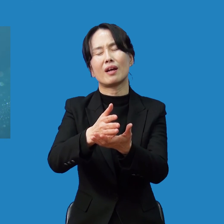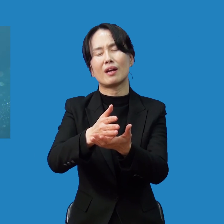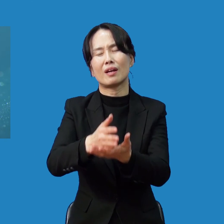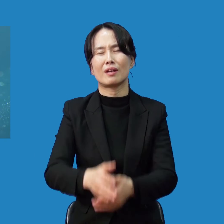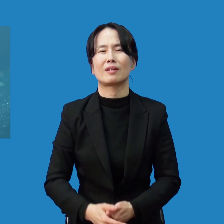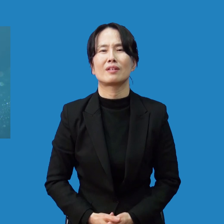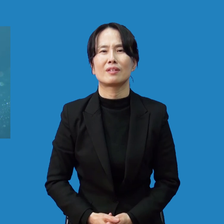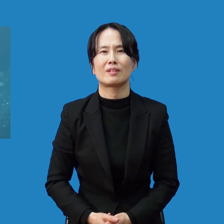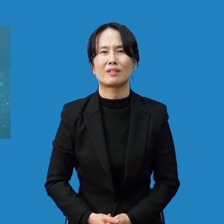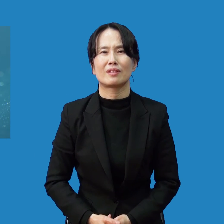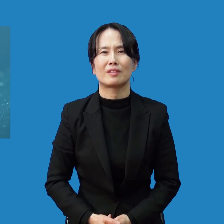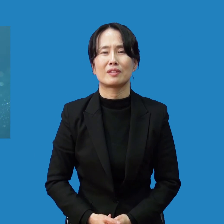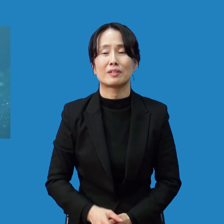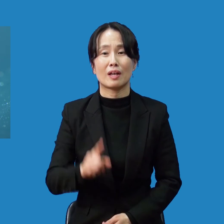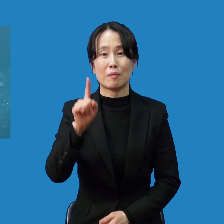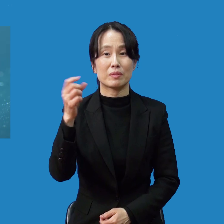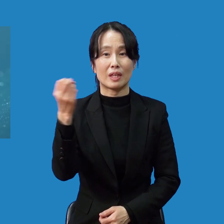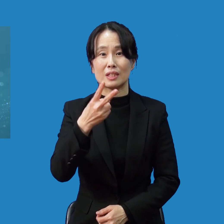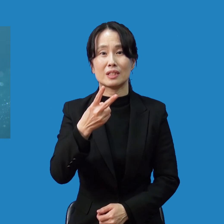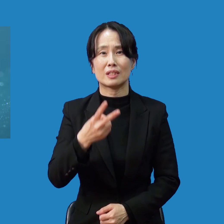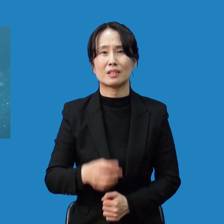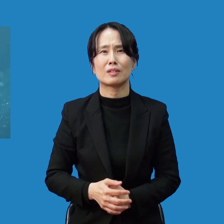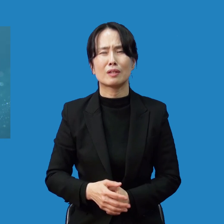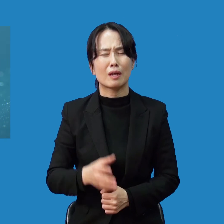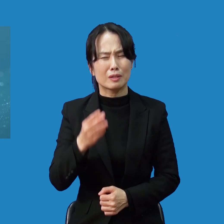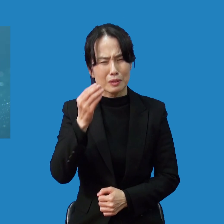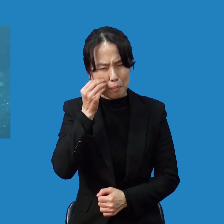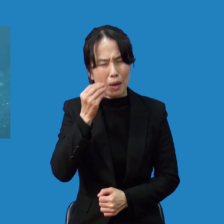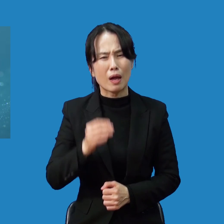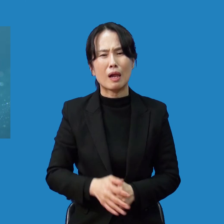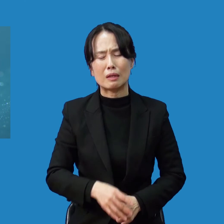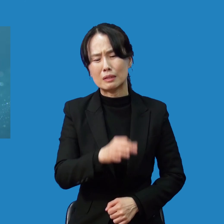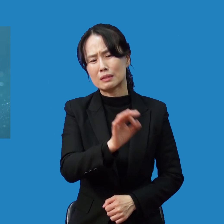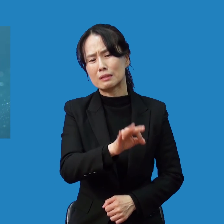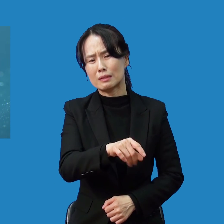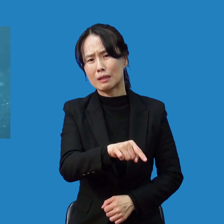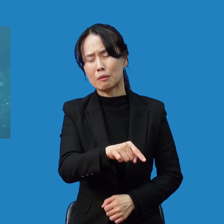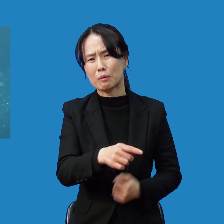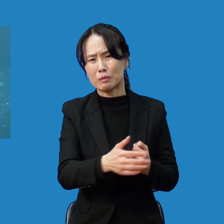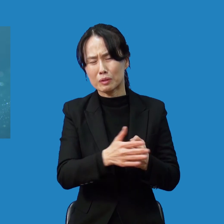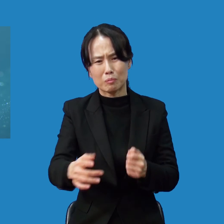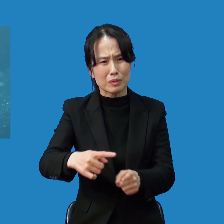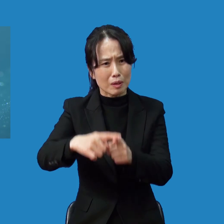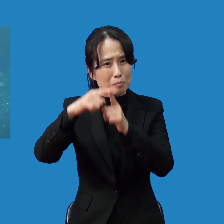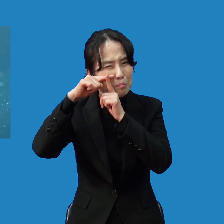한 번 더요. 제발 사소한 것에 목숨 걸지 말자.